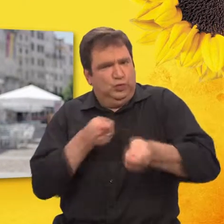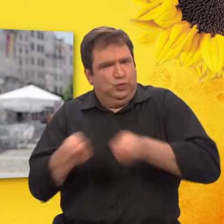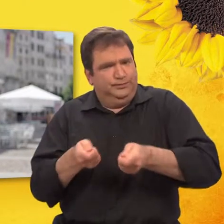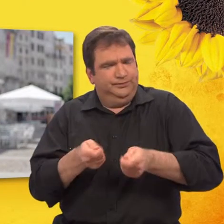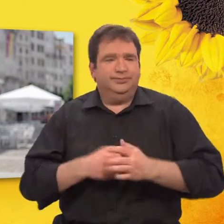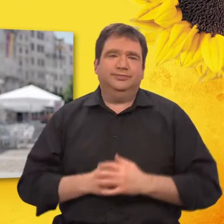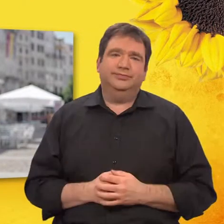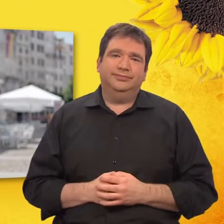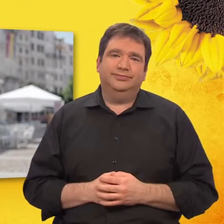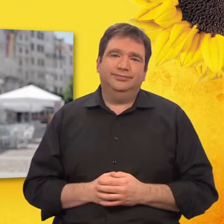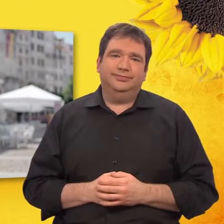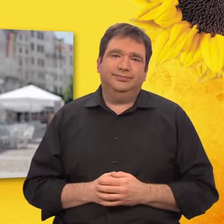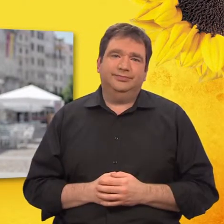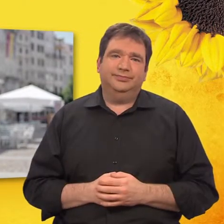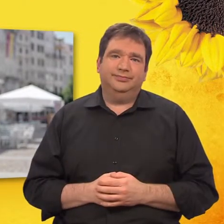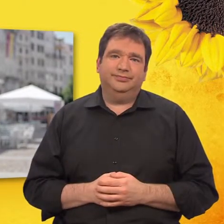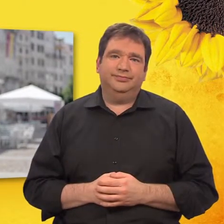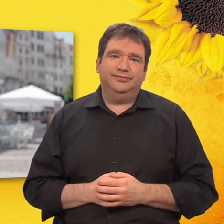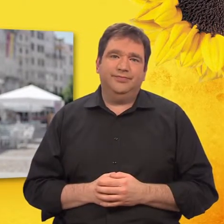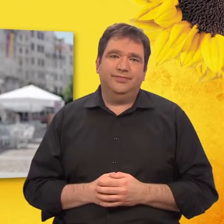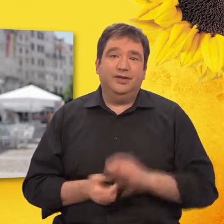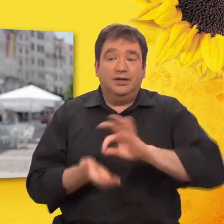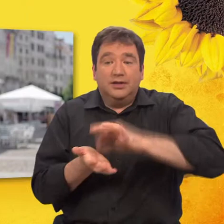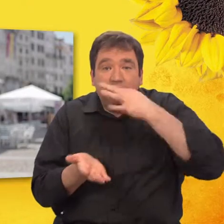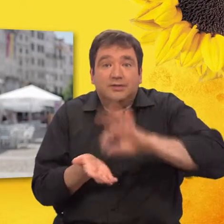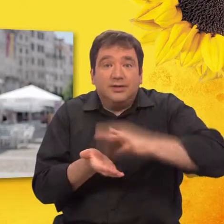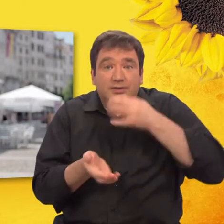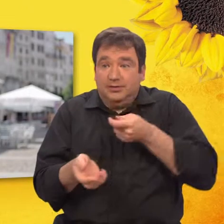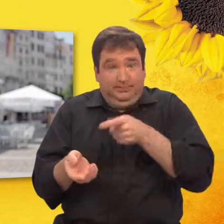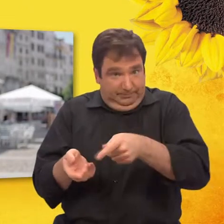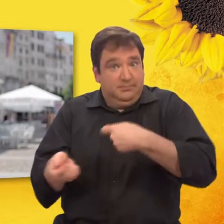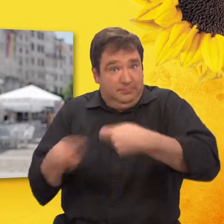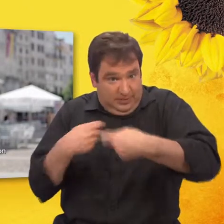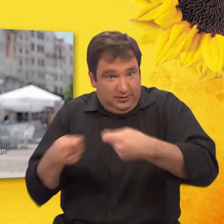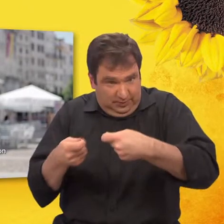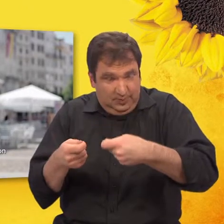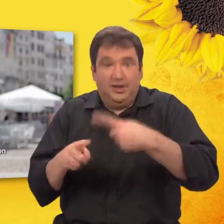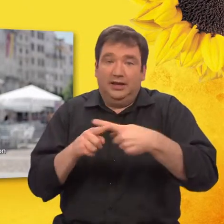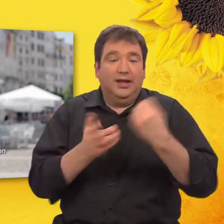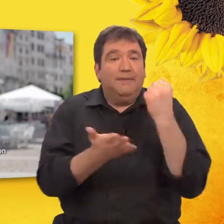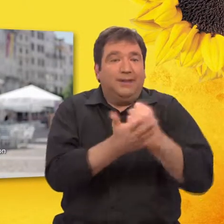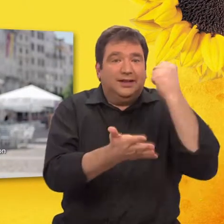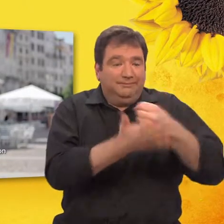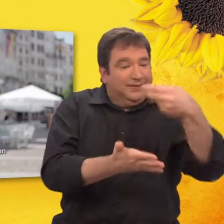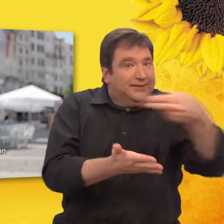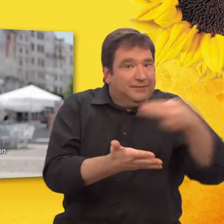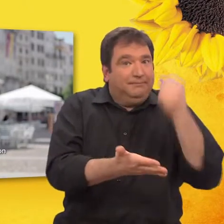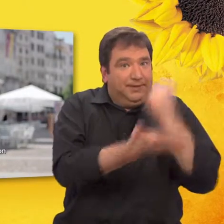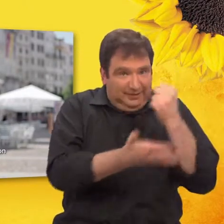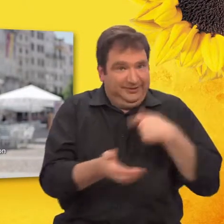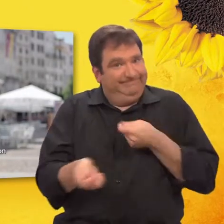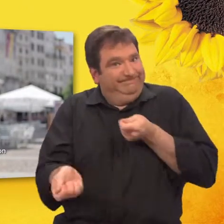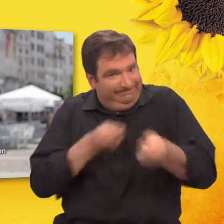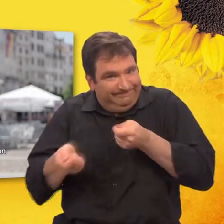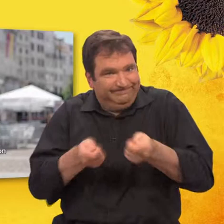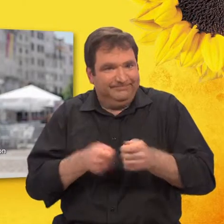estávamos apenas a regular um mercado. Neste caso, o mercado dos produtos farmacêuticos e das patentes, estávamos a ter uma instância pública que